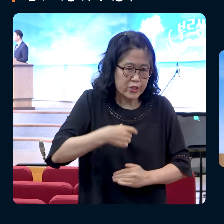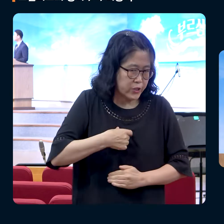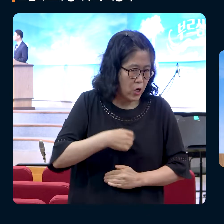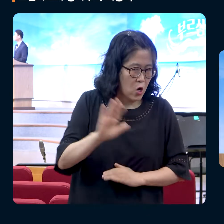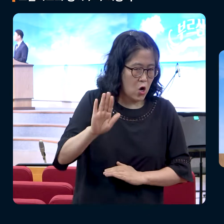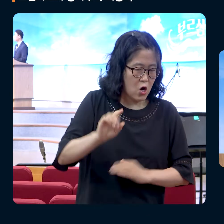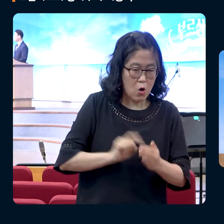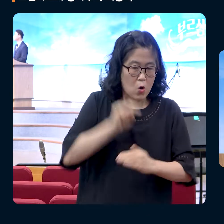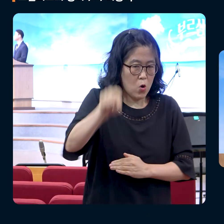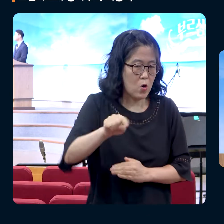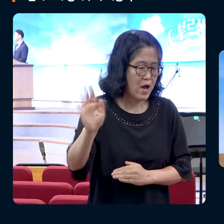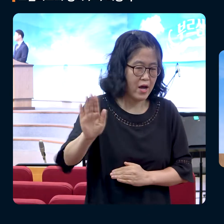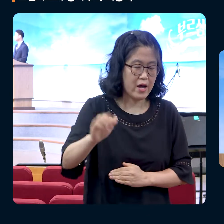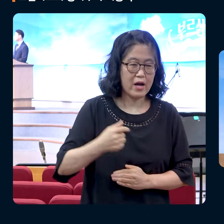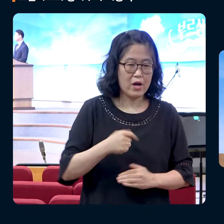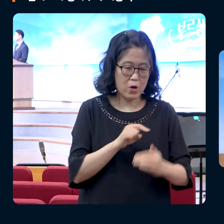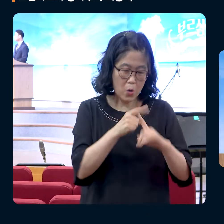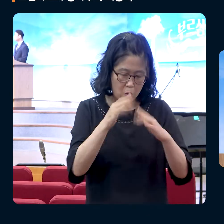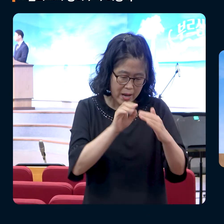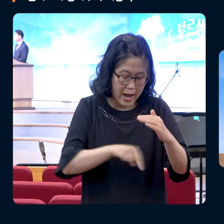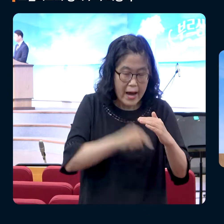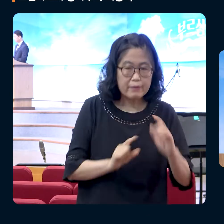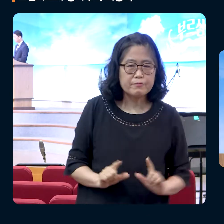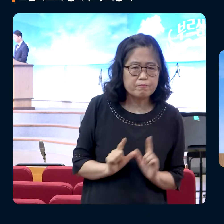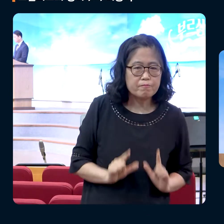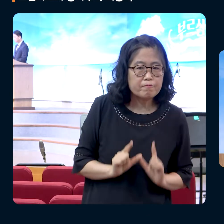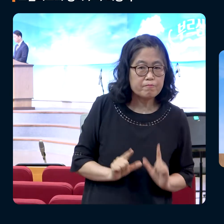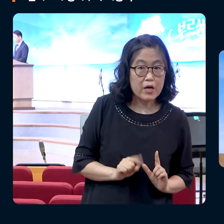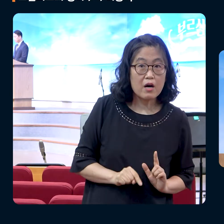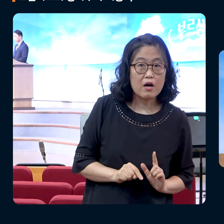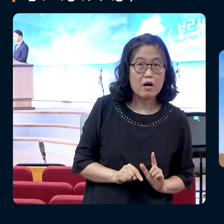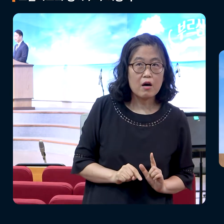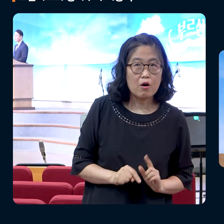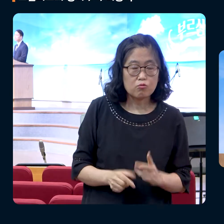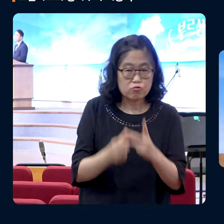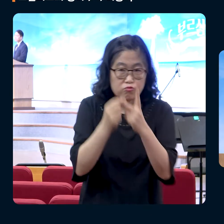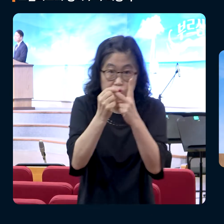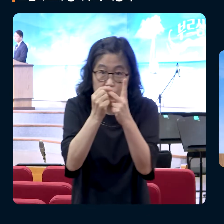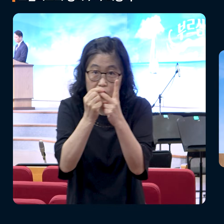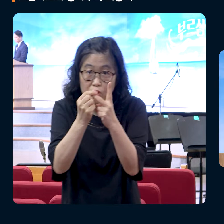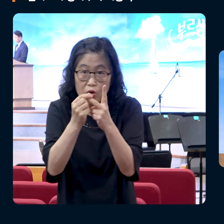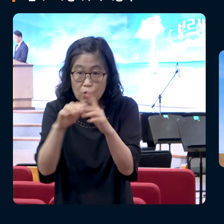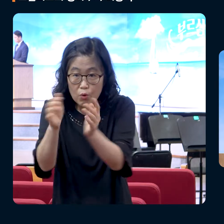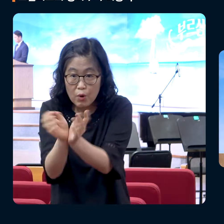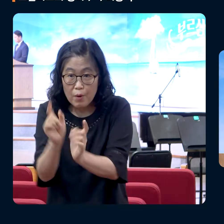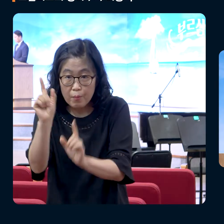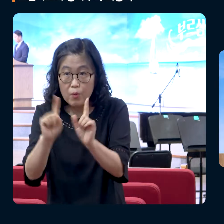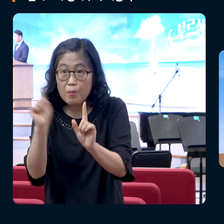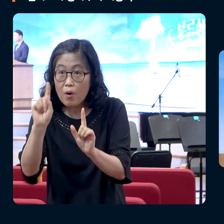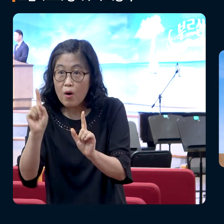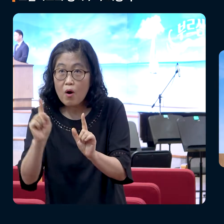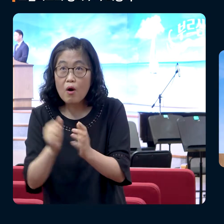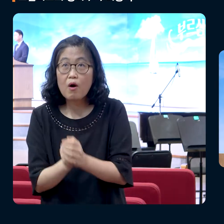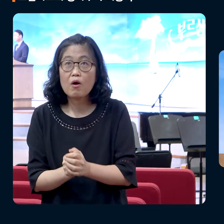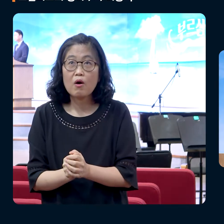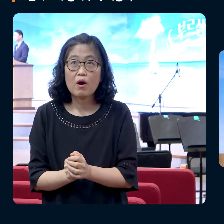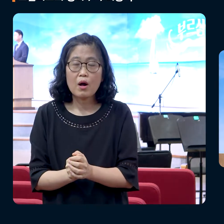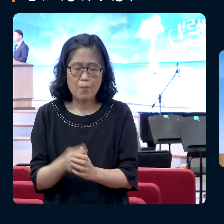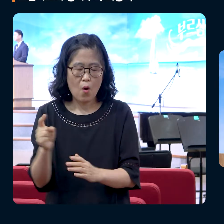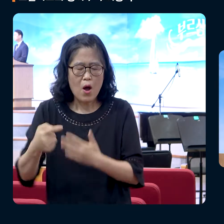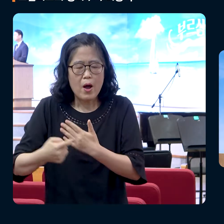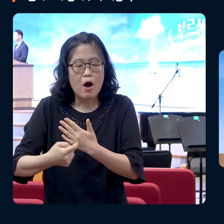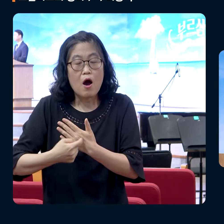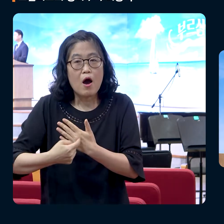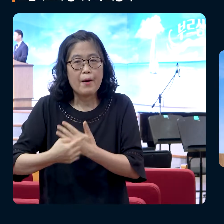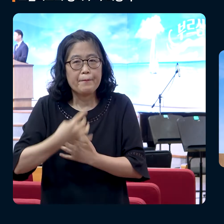울타리를 넘어가지 않으려는 그런 모습들이 보여지고, 또 다른 극단의 모습은 최소한의